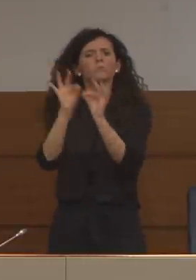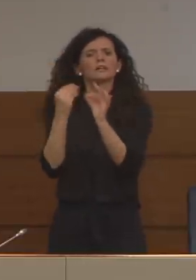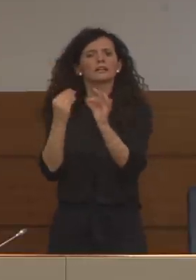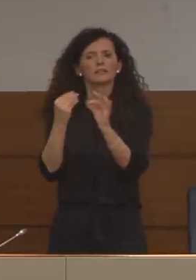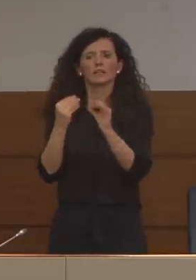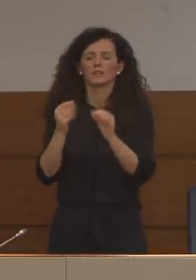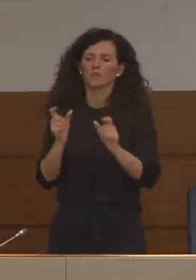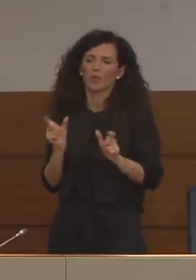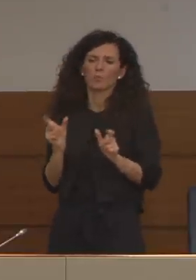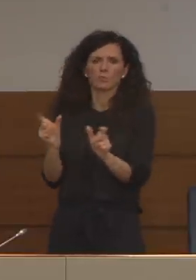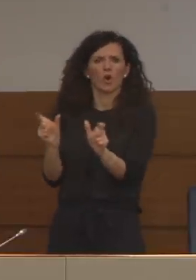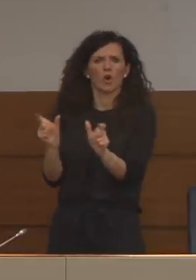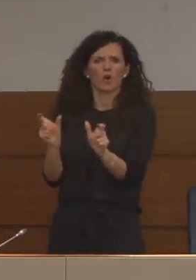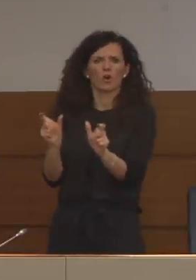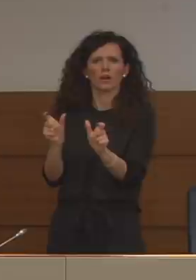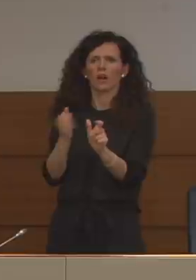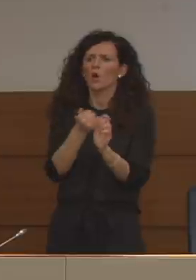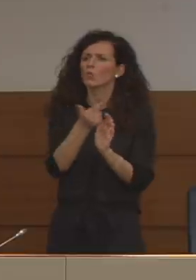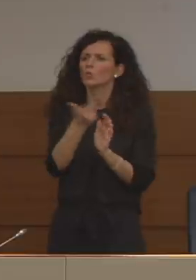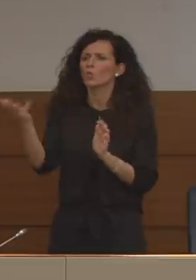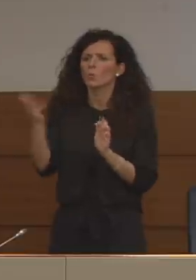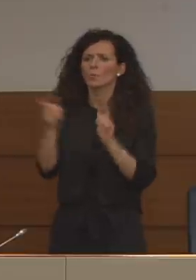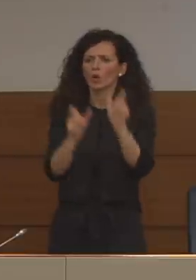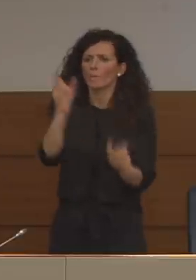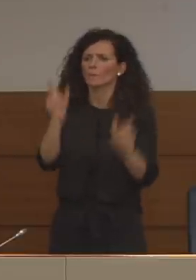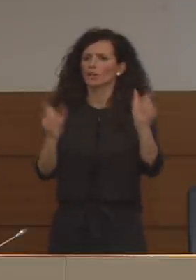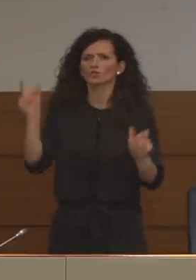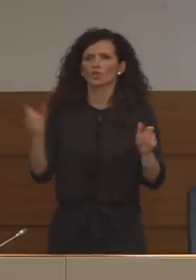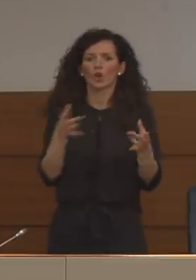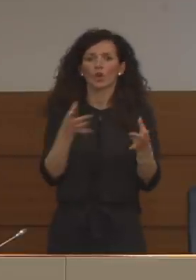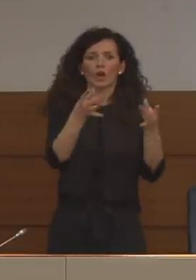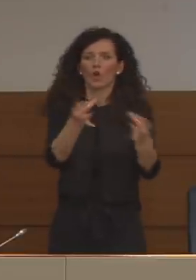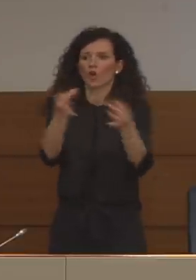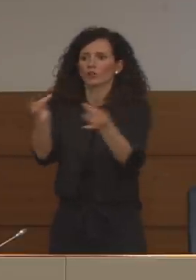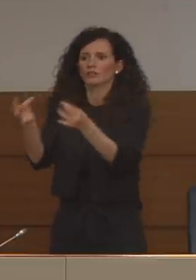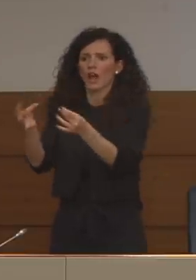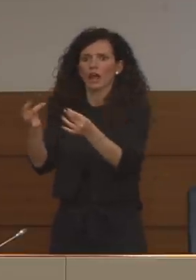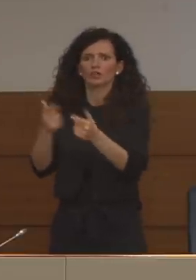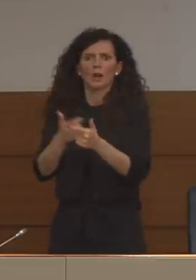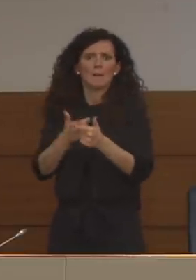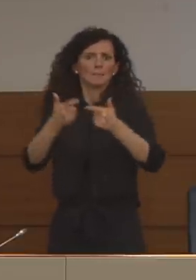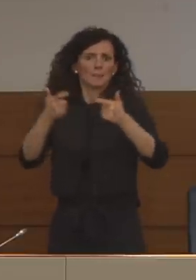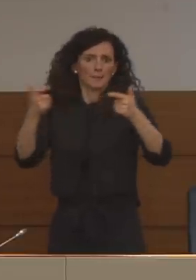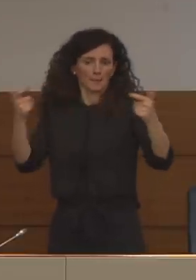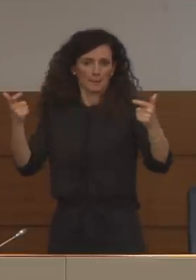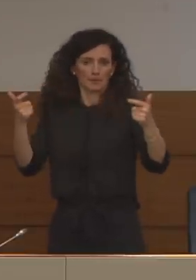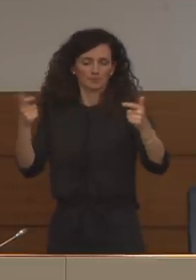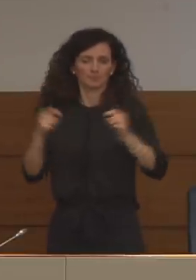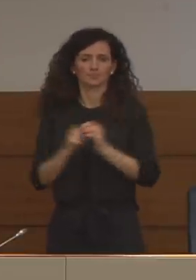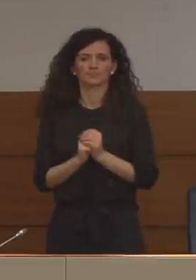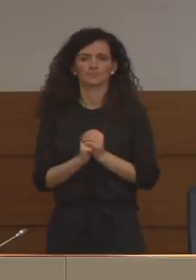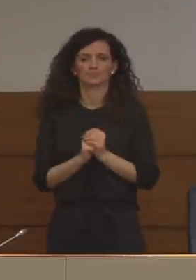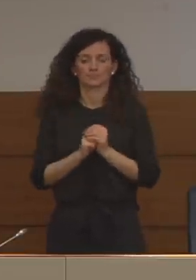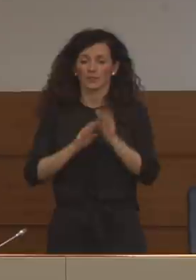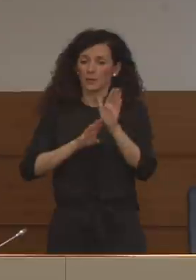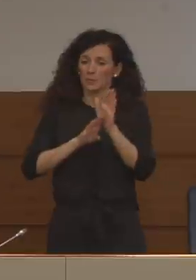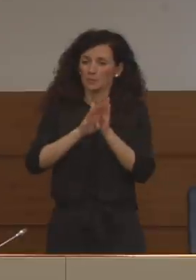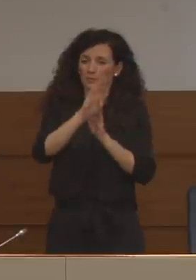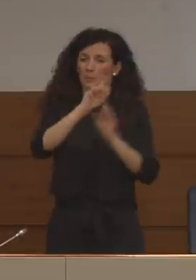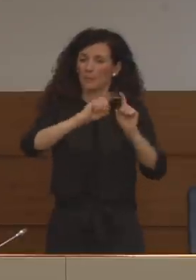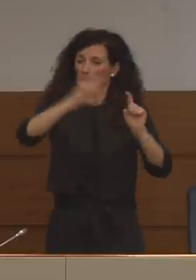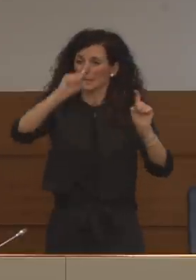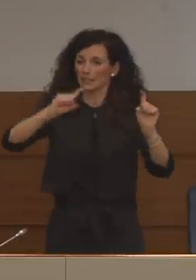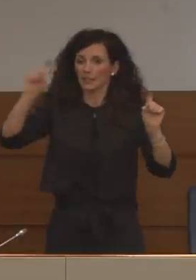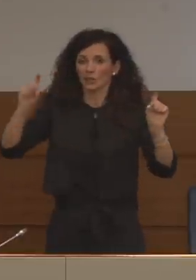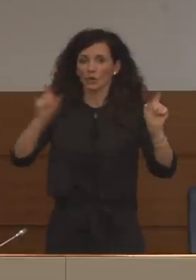possibile il numero dei contagi il picco dei soggetti infettati